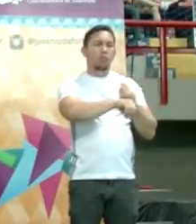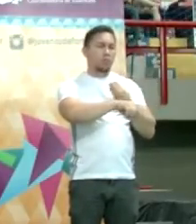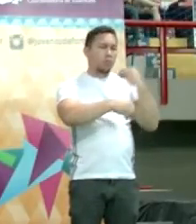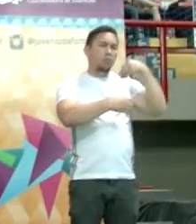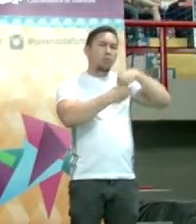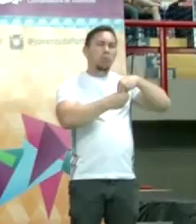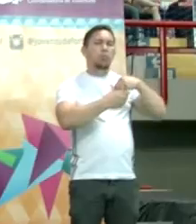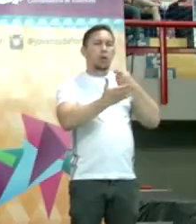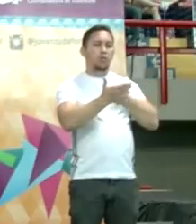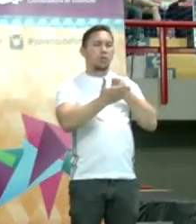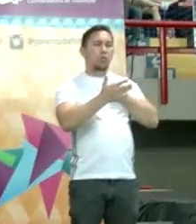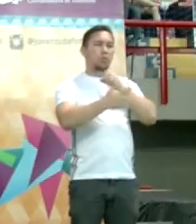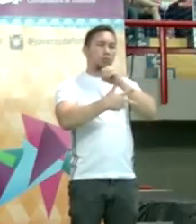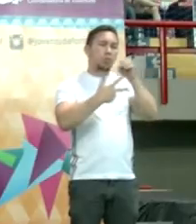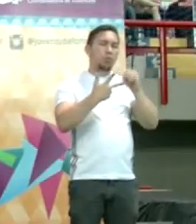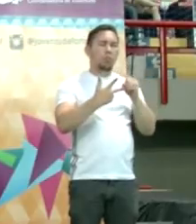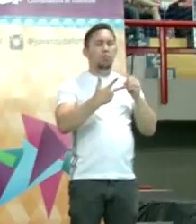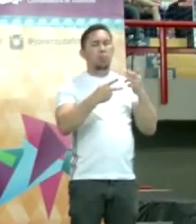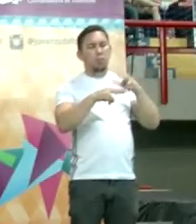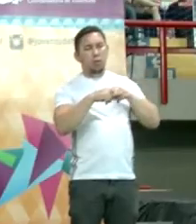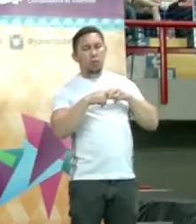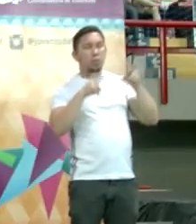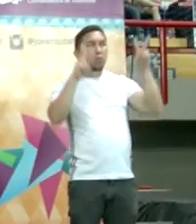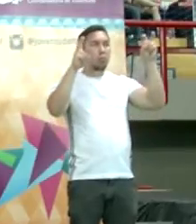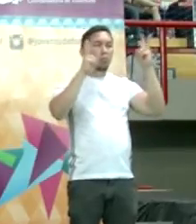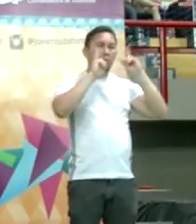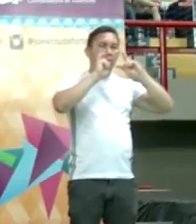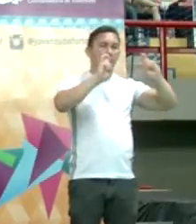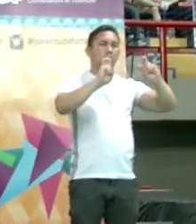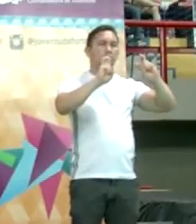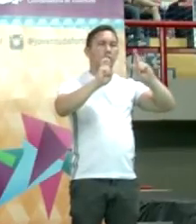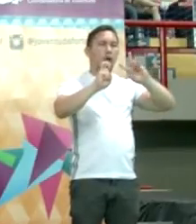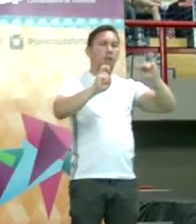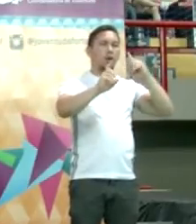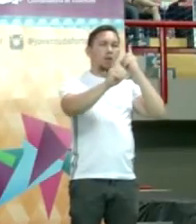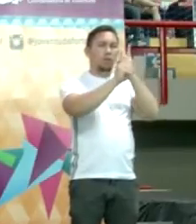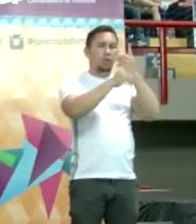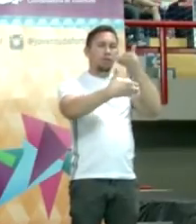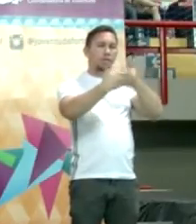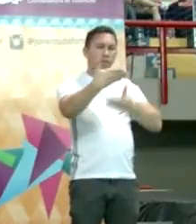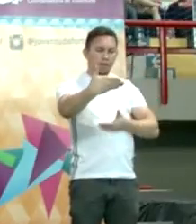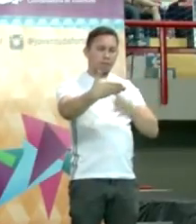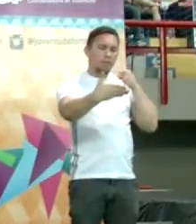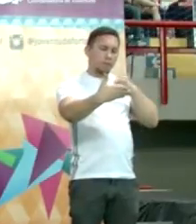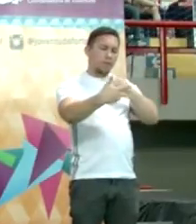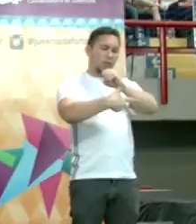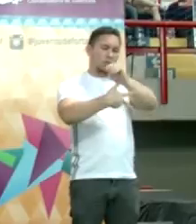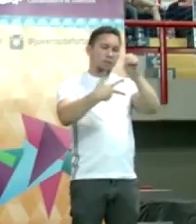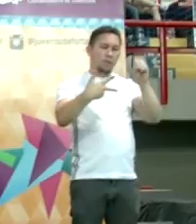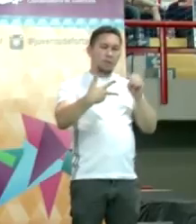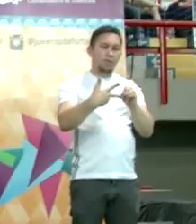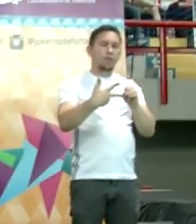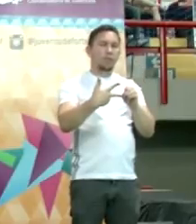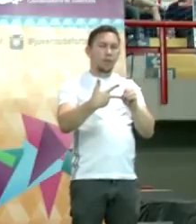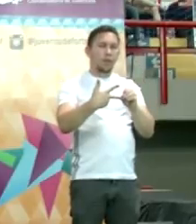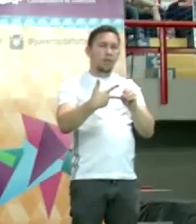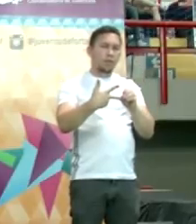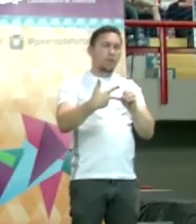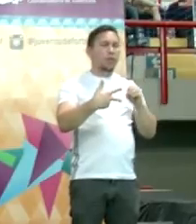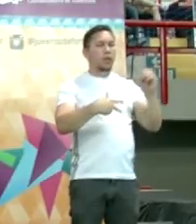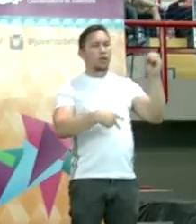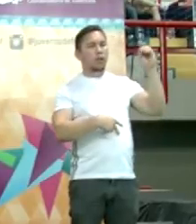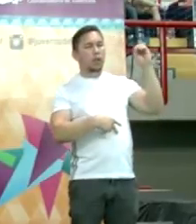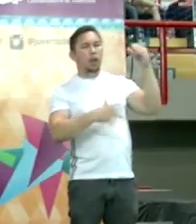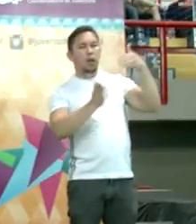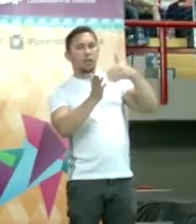prova do Enem. Então, muita atenção, porque isso daqui você vai encontrar lá na prova, sem dúvida nenhuma, no final de outubro,